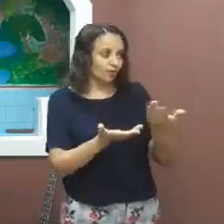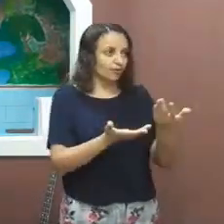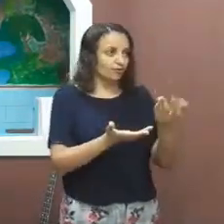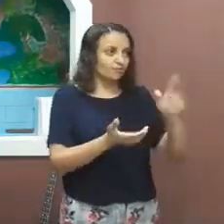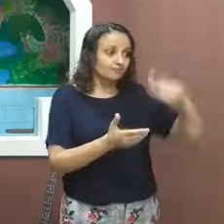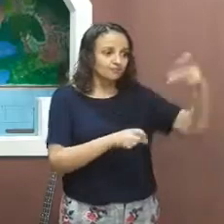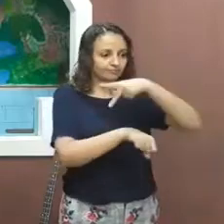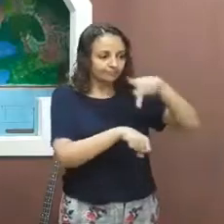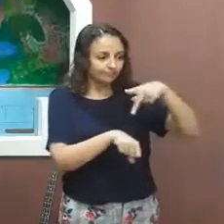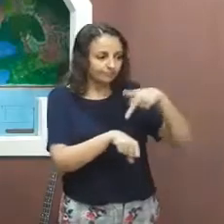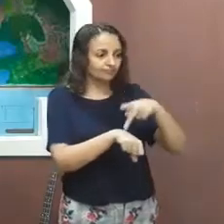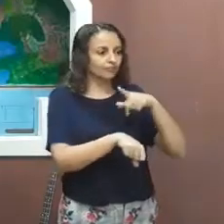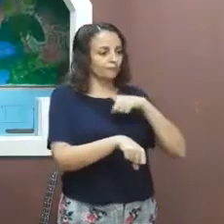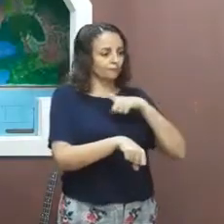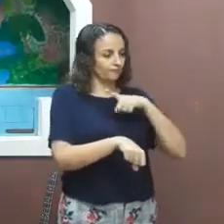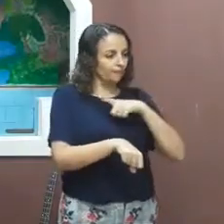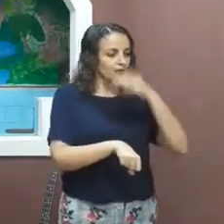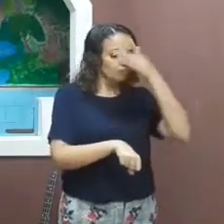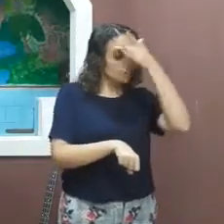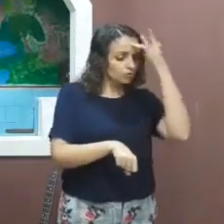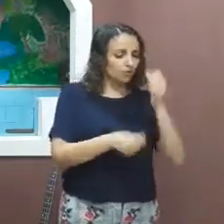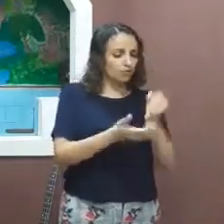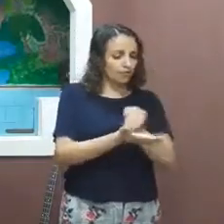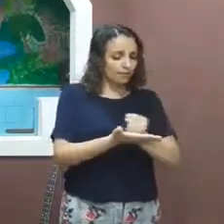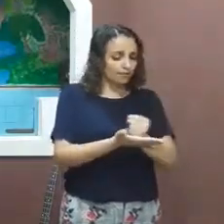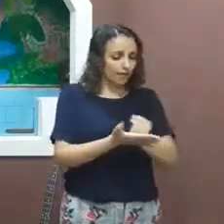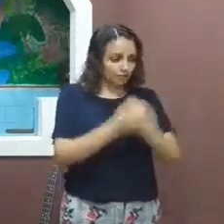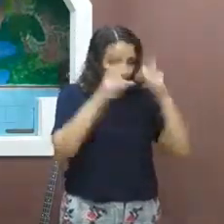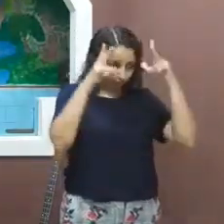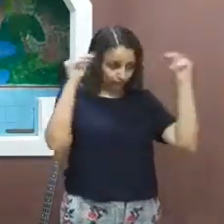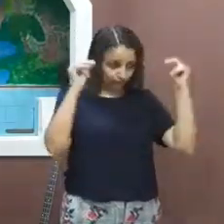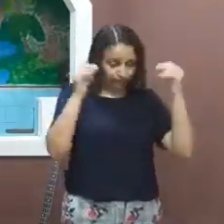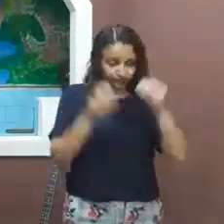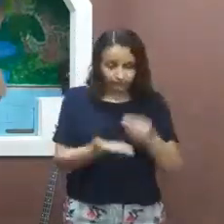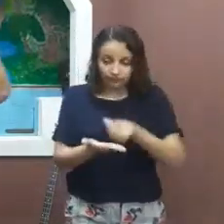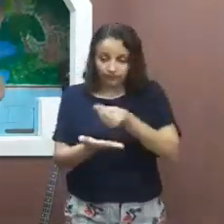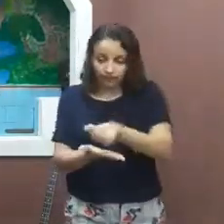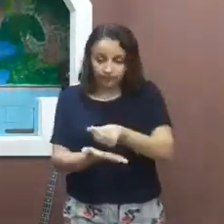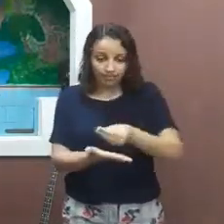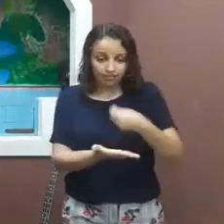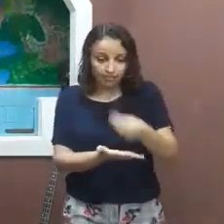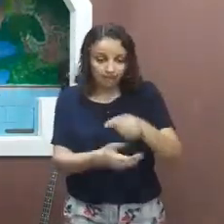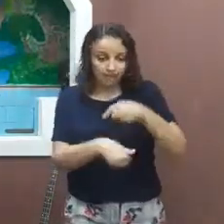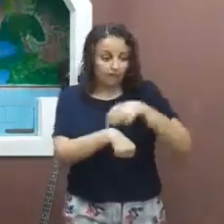área, para dar o remedinho, a Pondera,